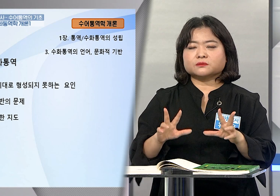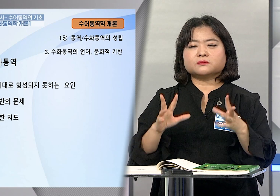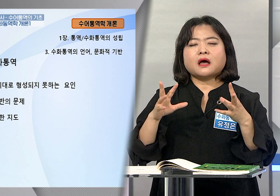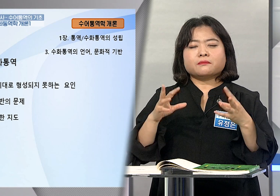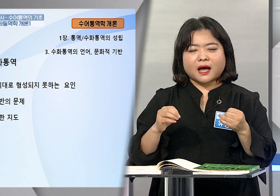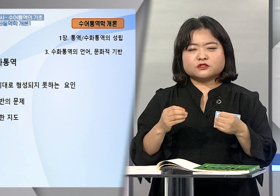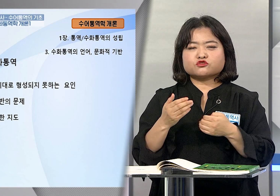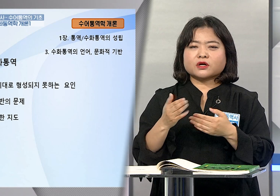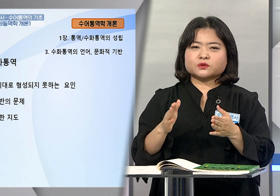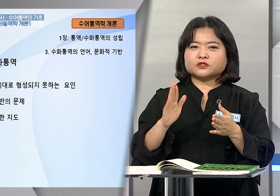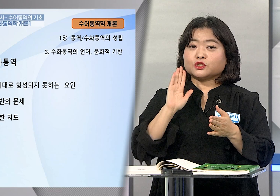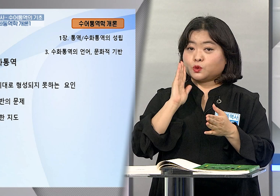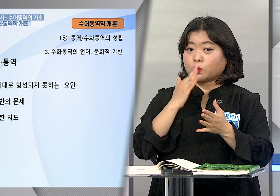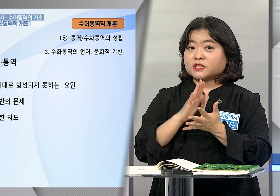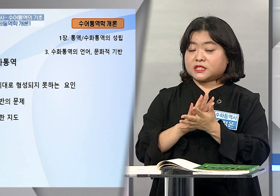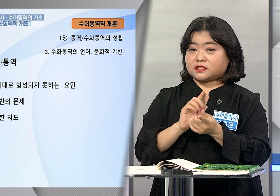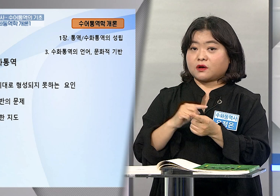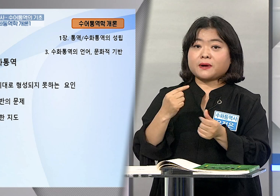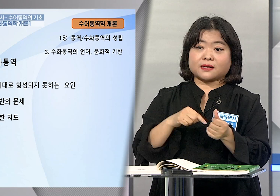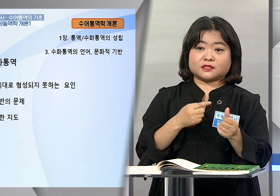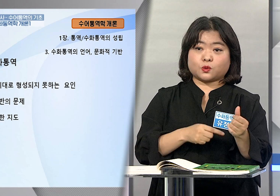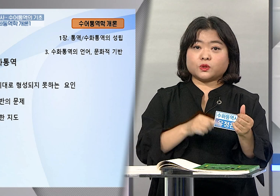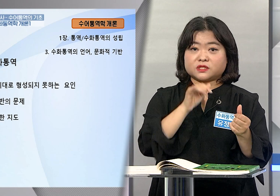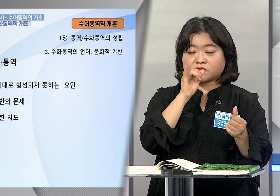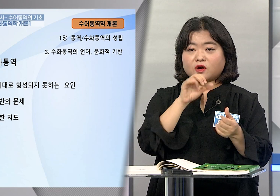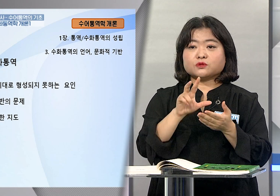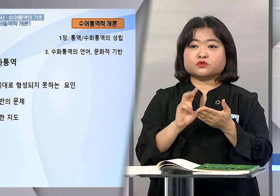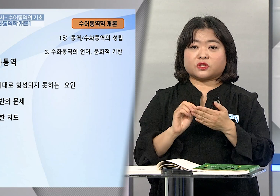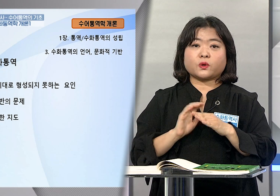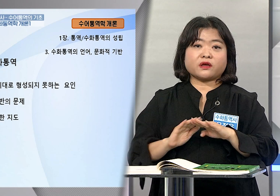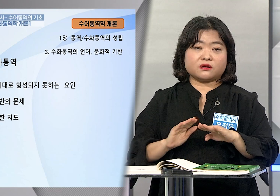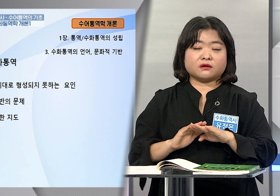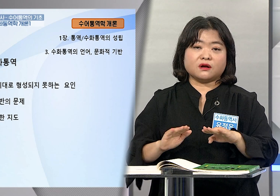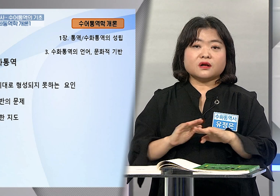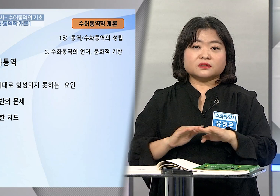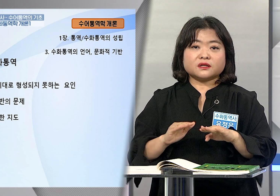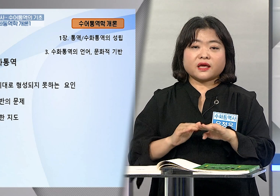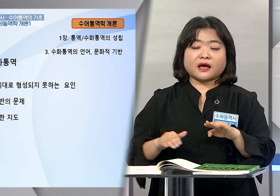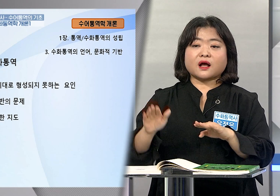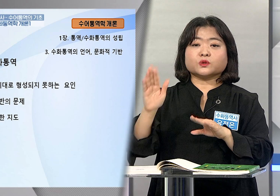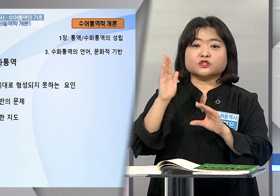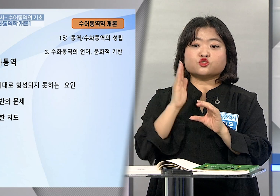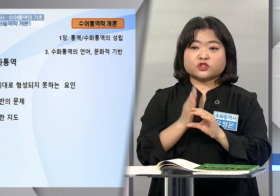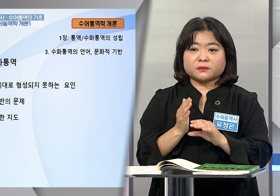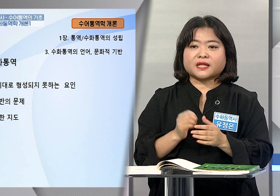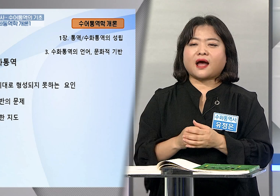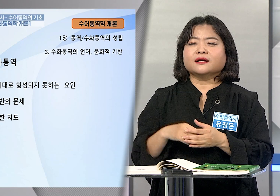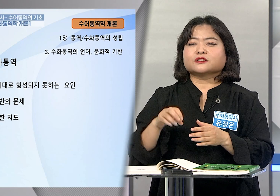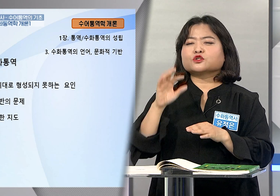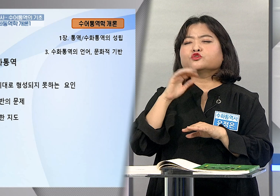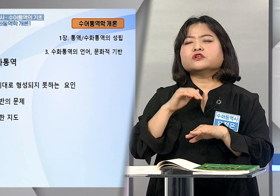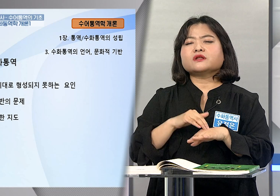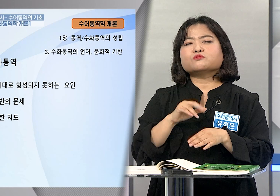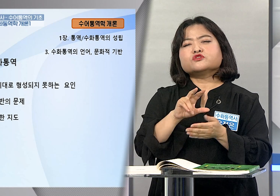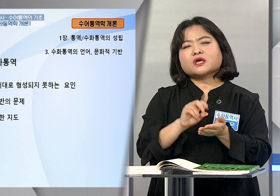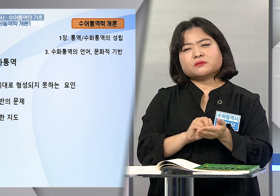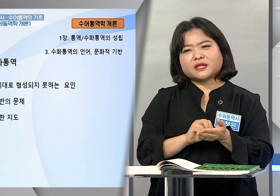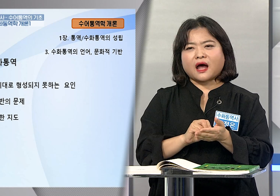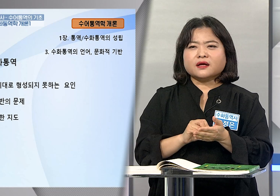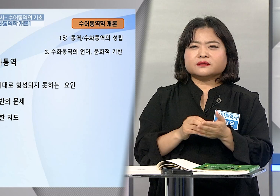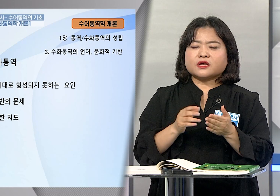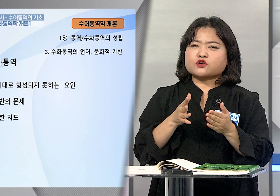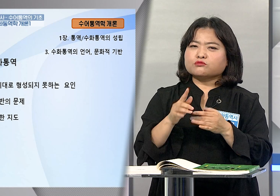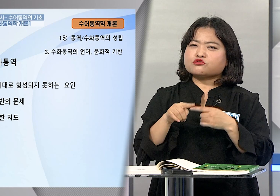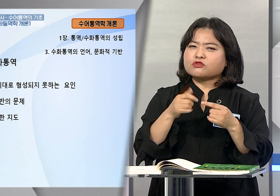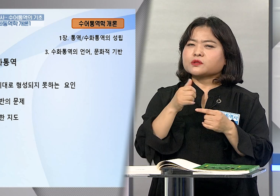되었지만 지금은 많은 수화 교실들이 농인들이 직접 가르치고 있어서 이 문제도 해결을 해나가고 있는 중입니다. 그리고 훈련의